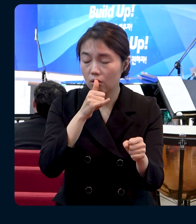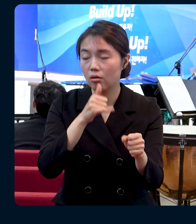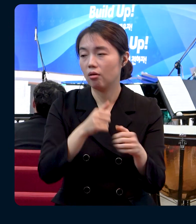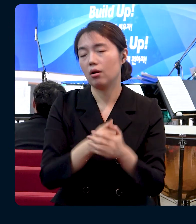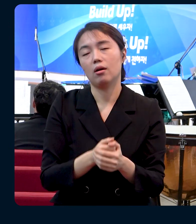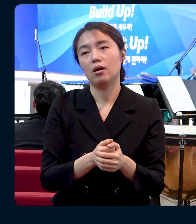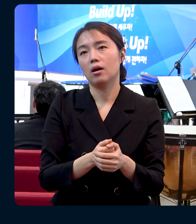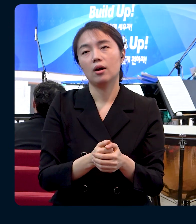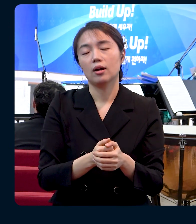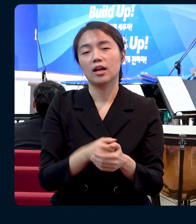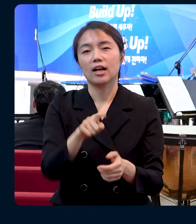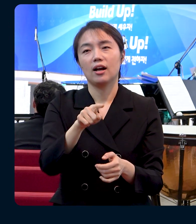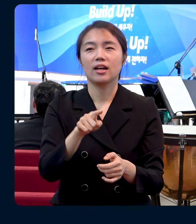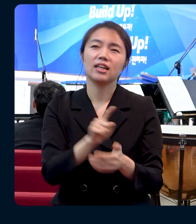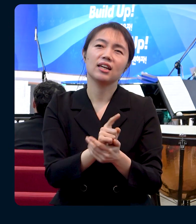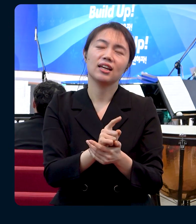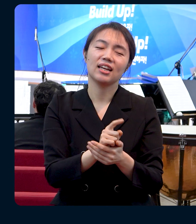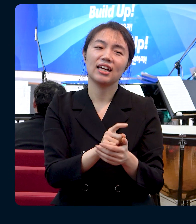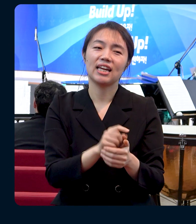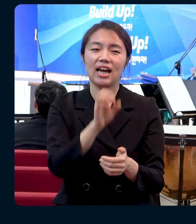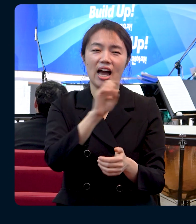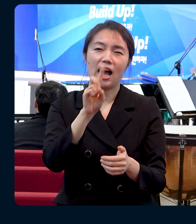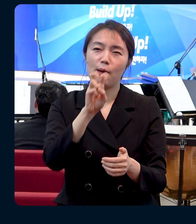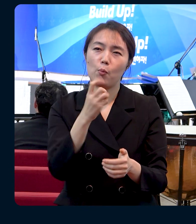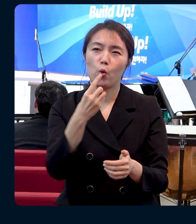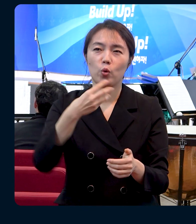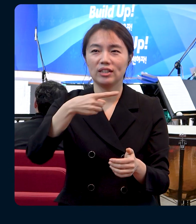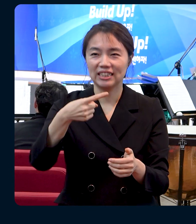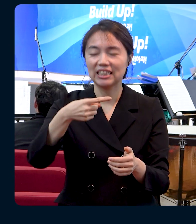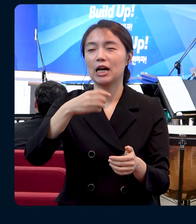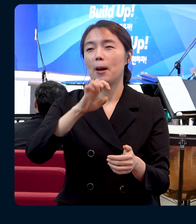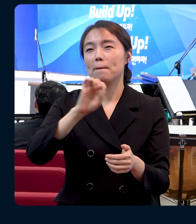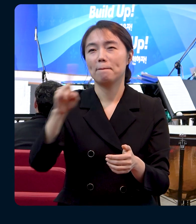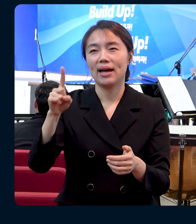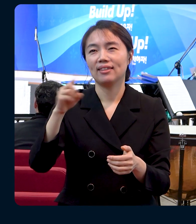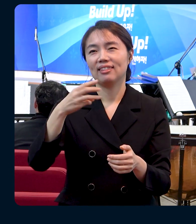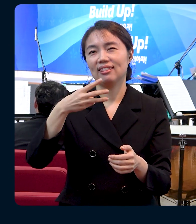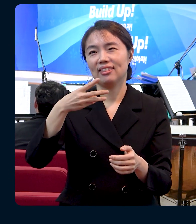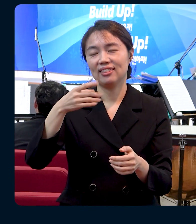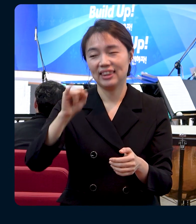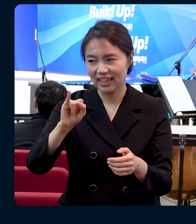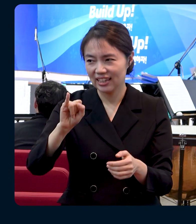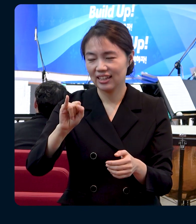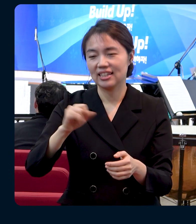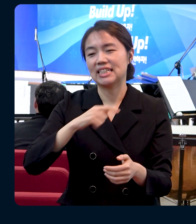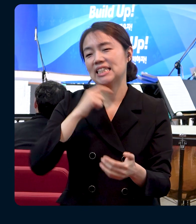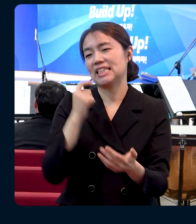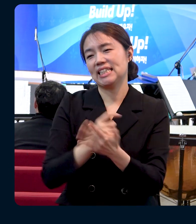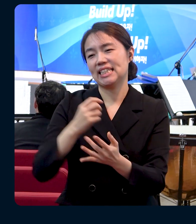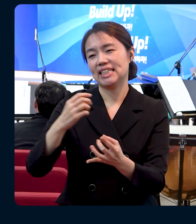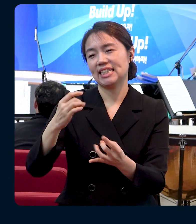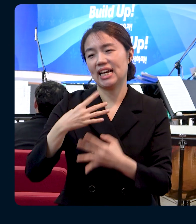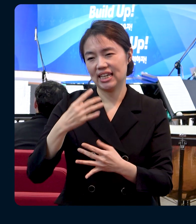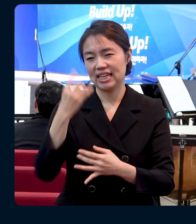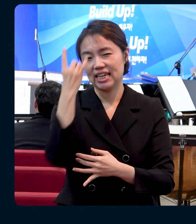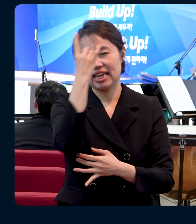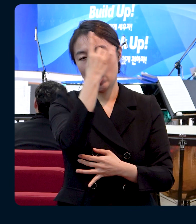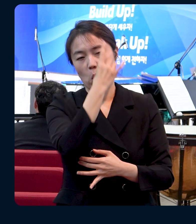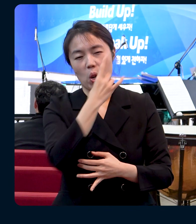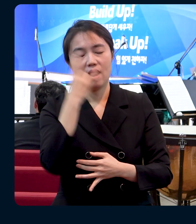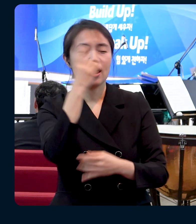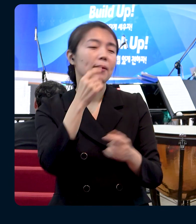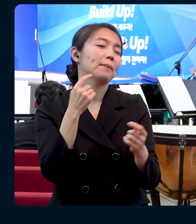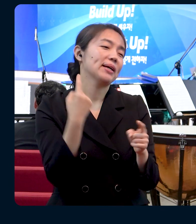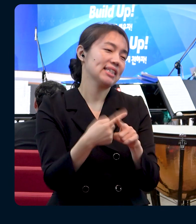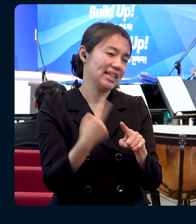예. 그러니까 이 아모르 파티는요, 일종의 기만이에요. 그냥 처절한 자기